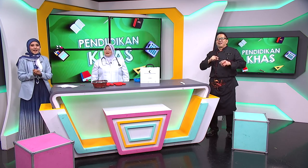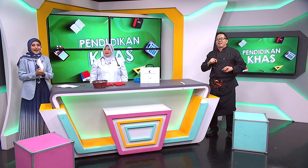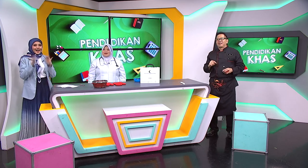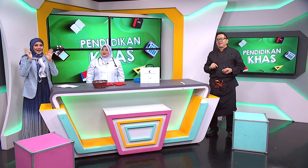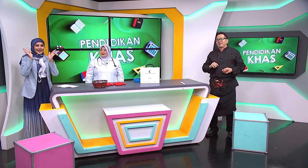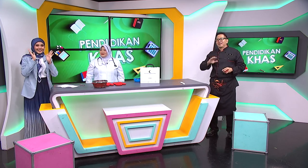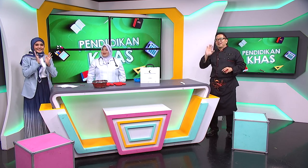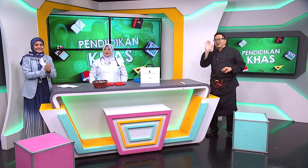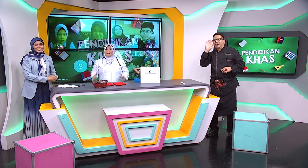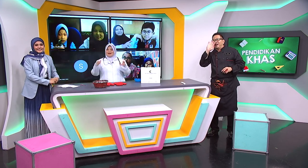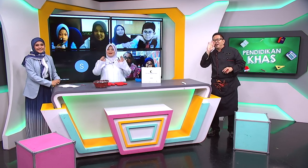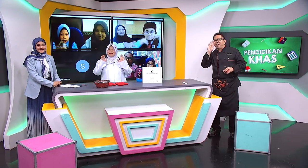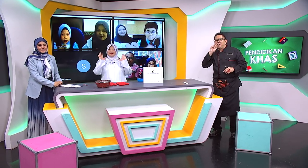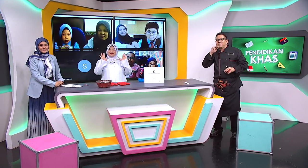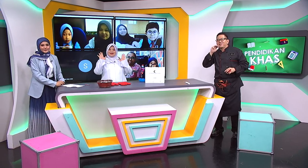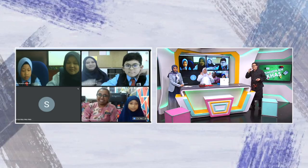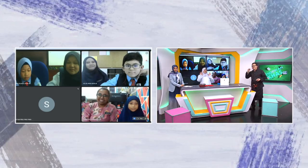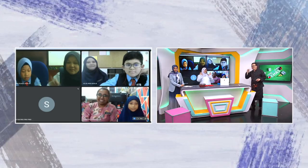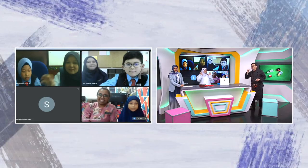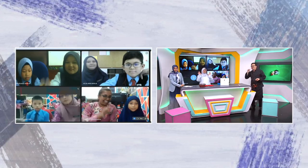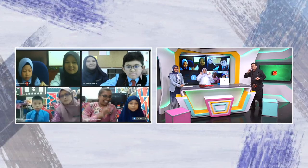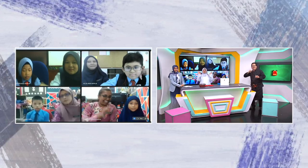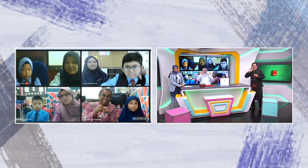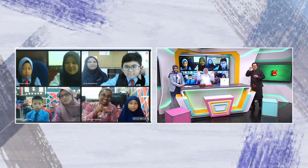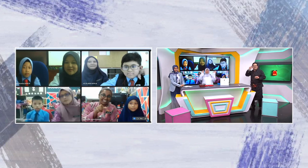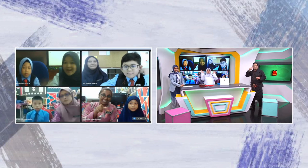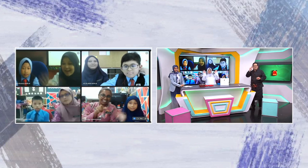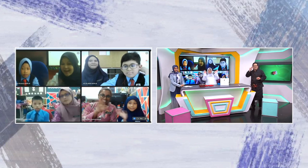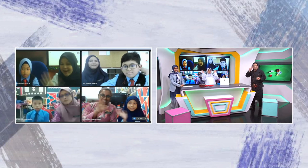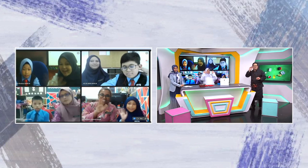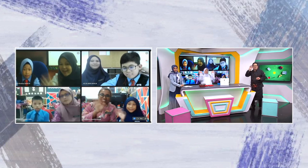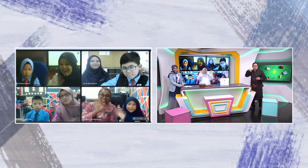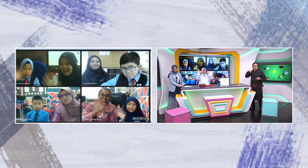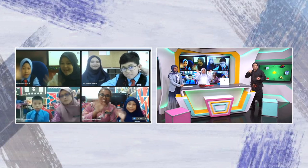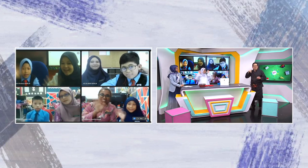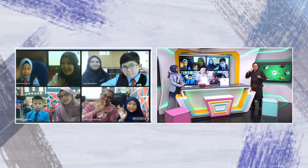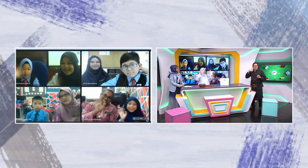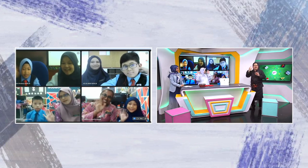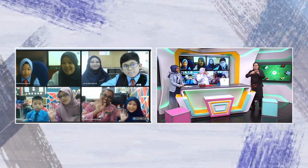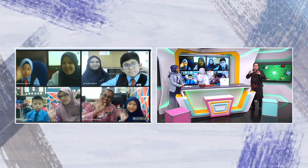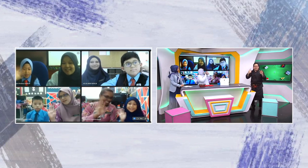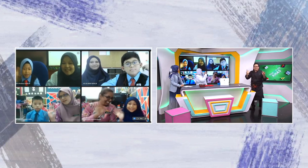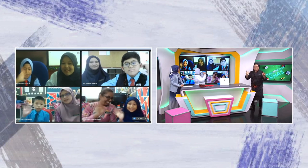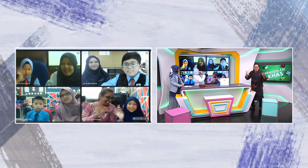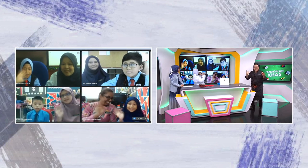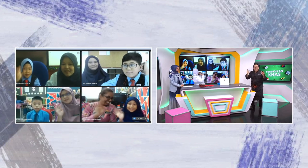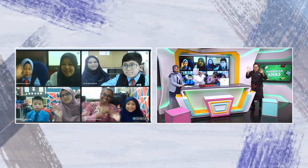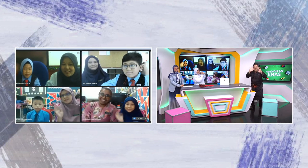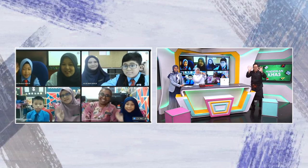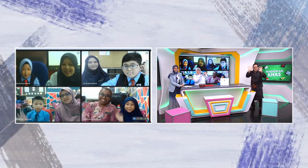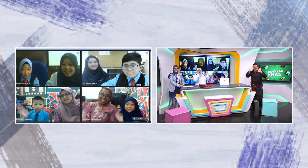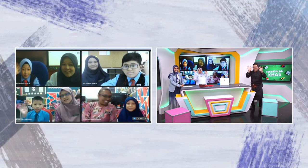Johor. Hai. Hai murid-murid SKPK Batu Pahat. Apa